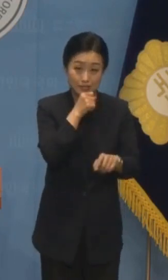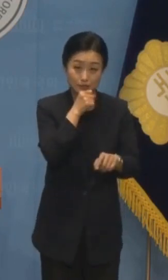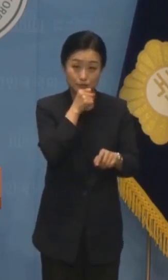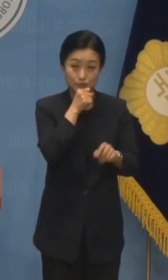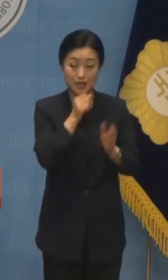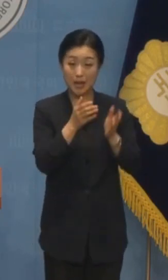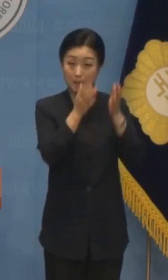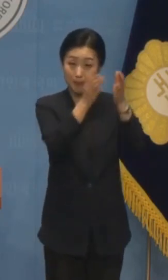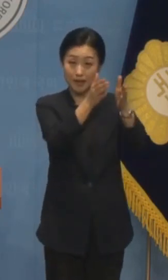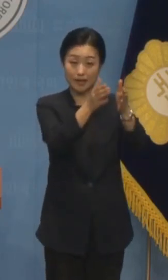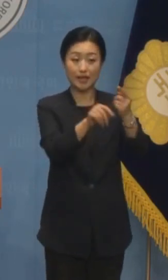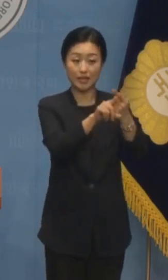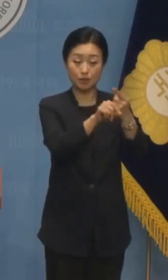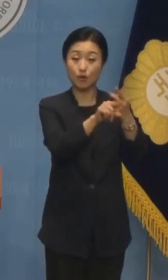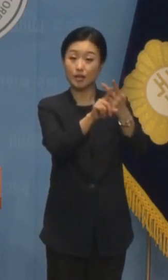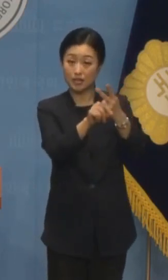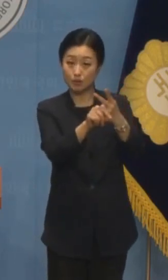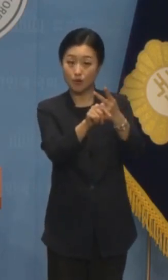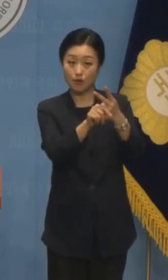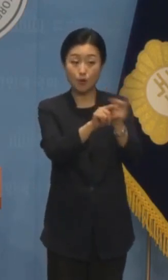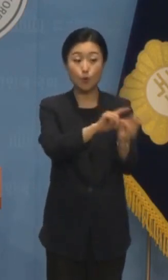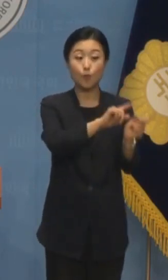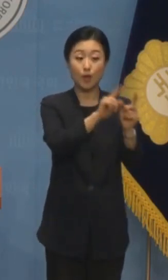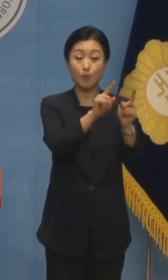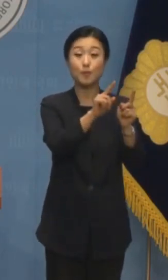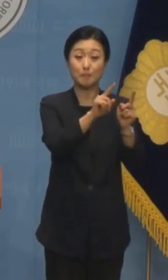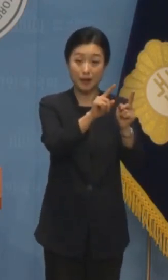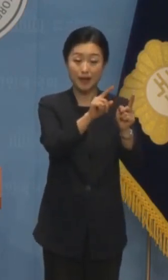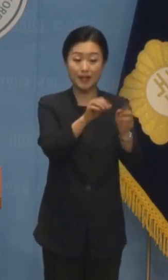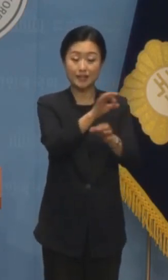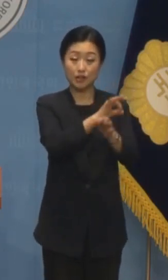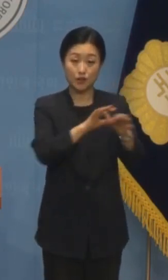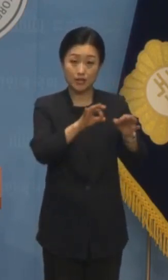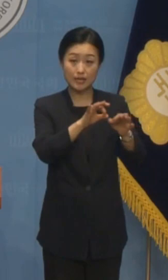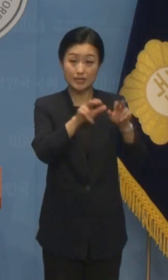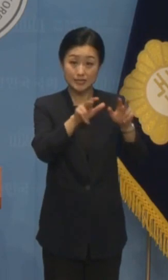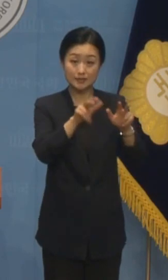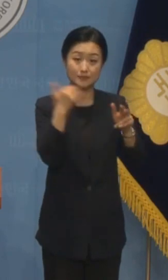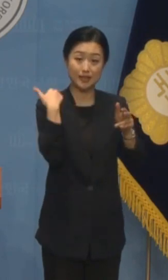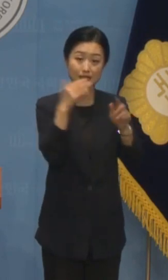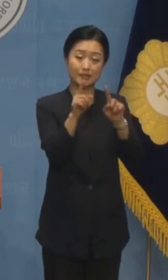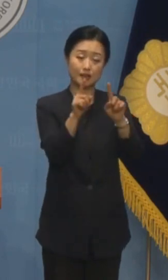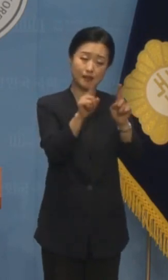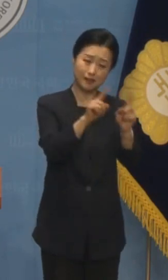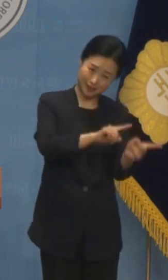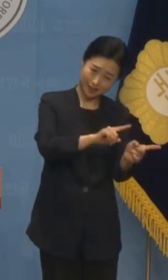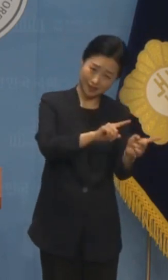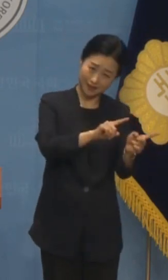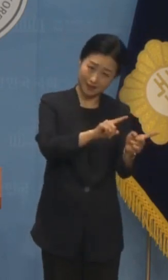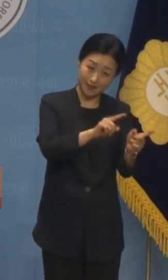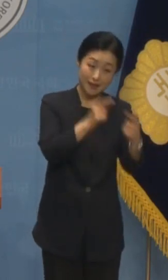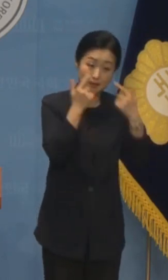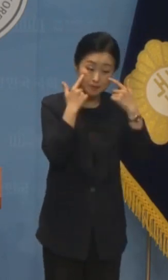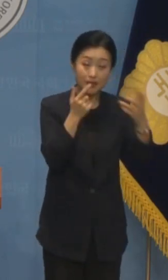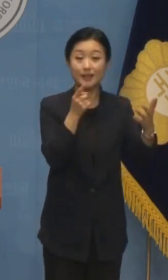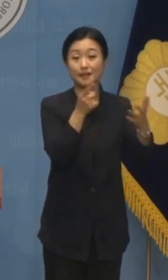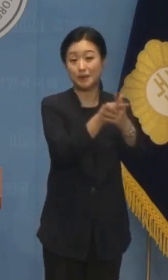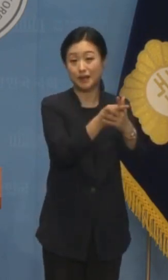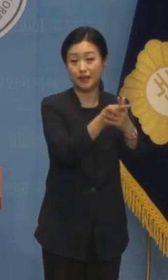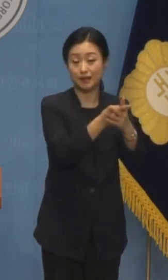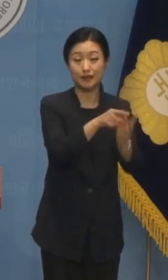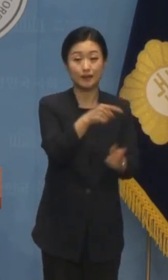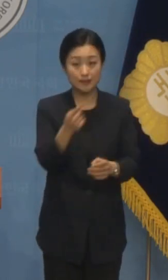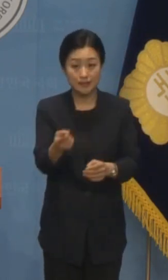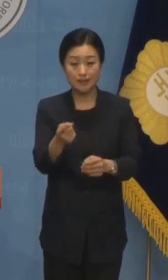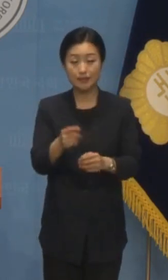가리키는 방향은 1월과 2월에 반짝 회복 기미를 보였던 그 경기가 하강 국면으로 전환됐다는 것을 뚜렷하게 가리키는